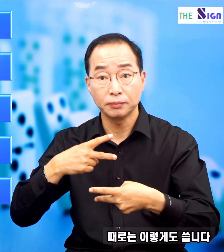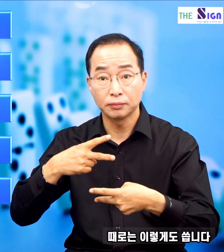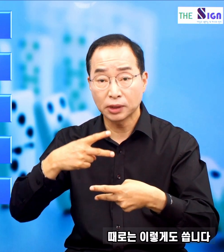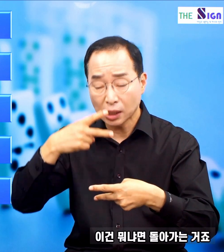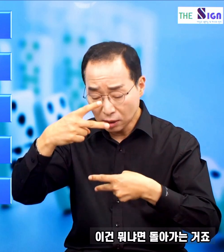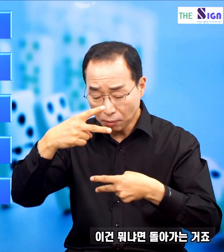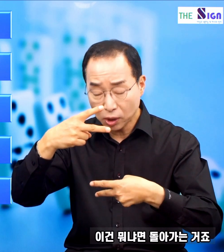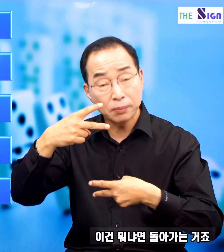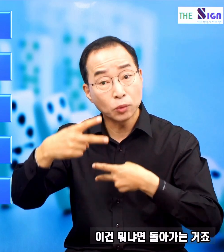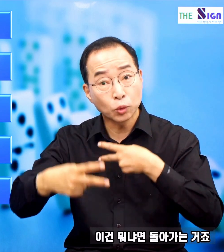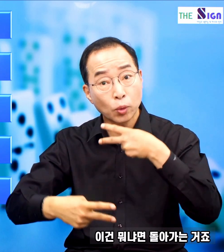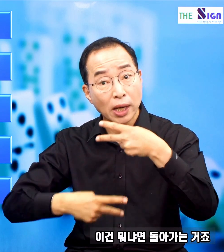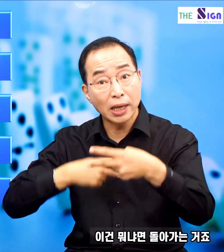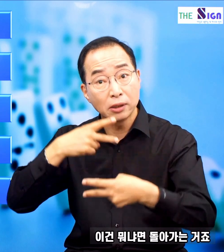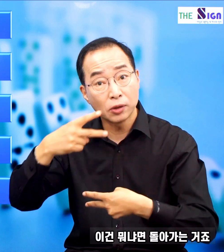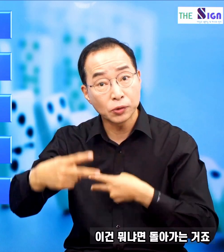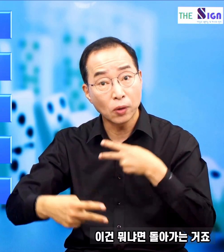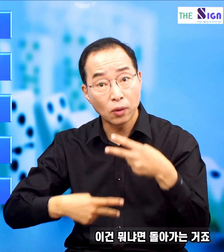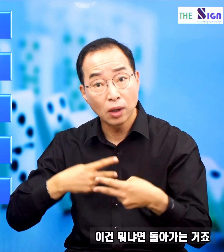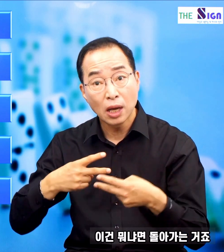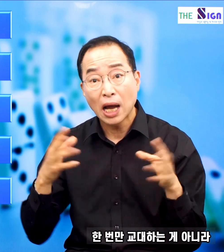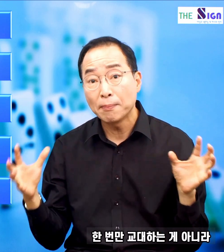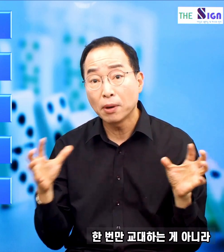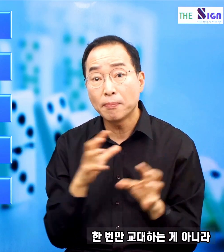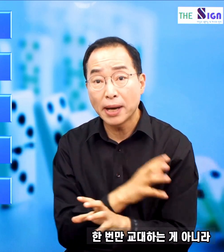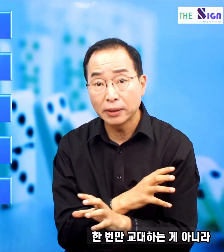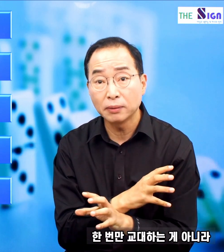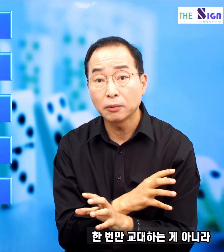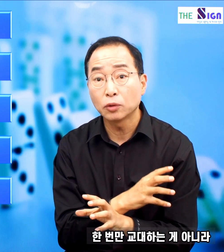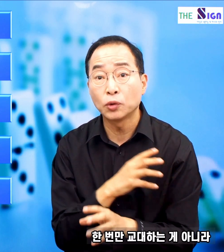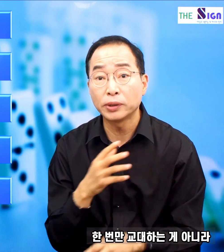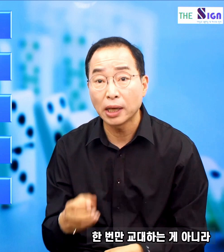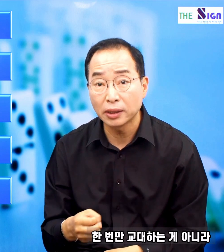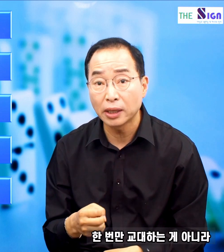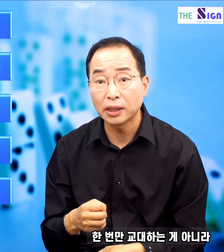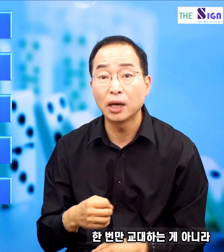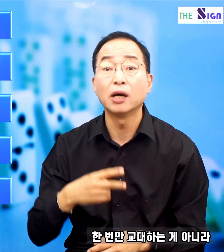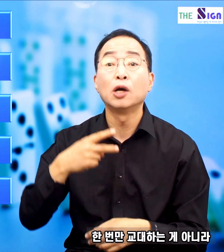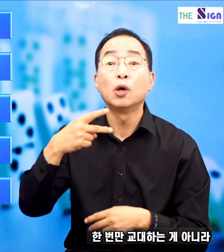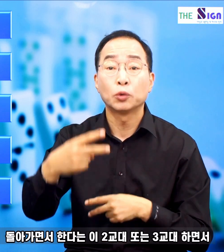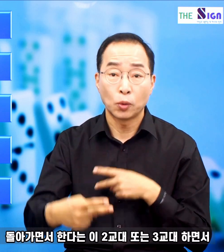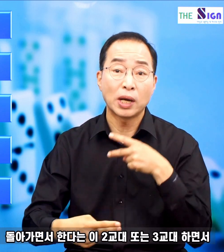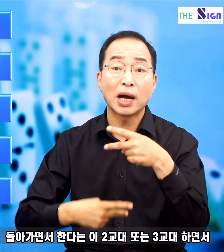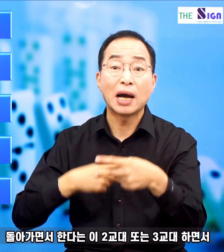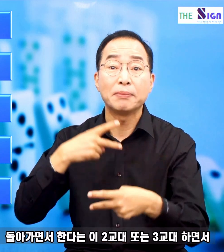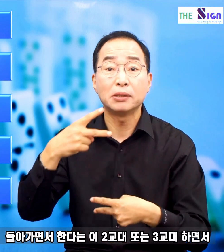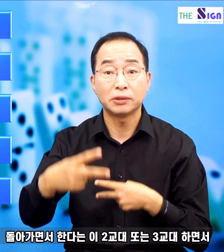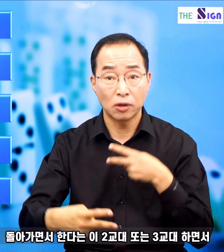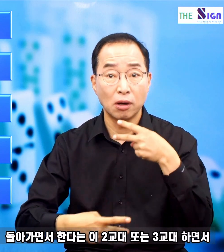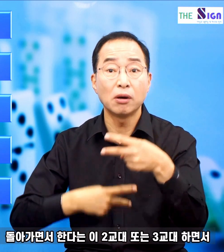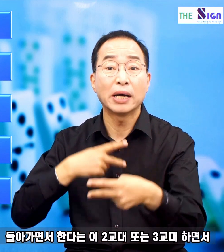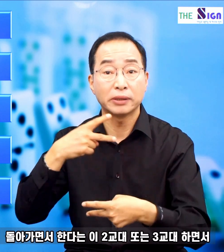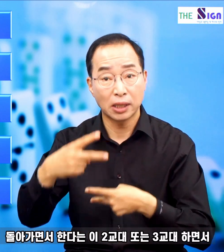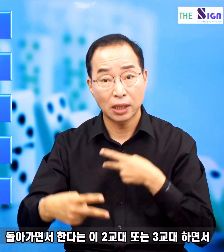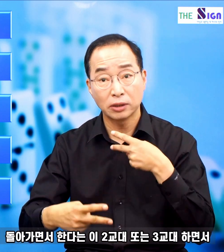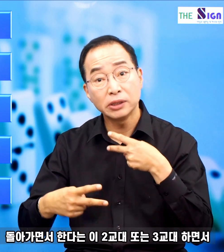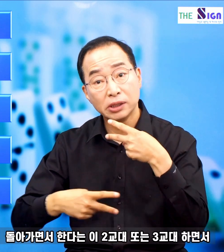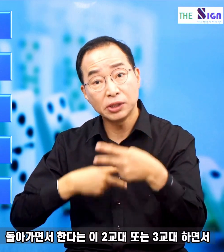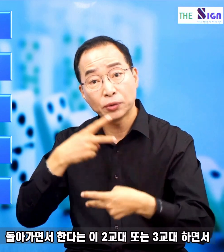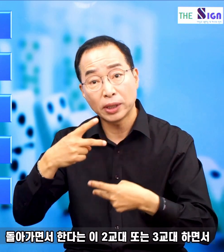자, 이건 뭐냐면 돌아가는 거죠. 한 번만 교대하는 게 아니라 돌아가면서 한다라는 거. 이 2교대